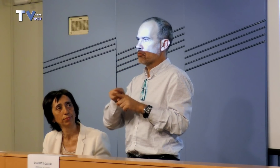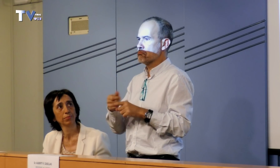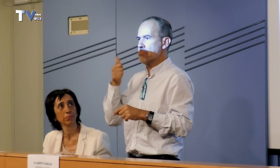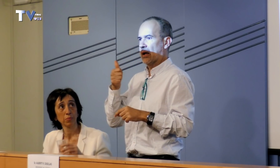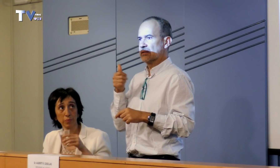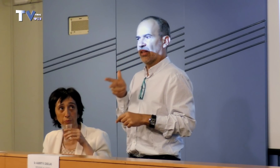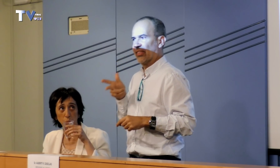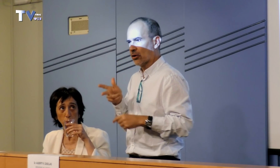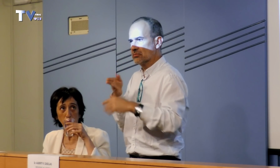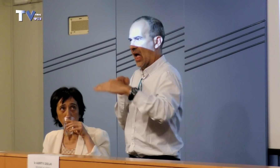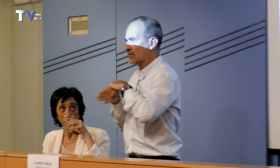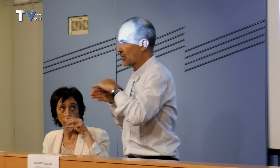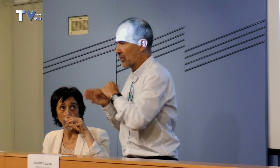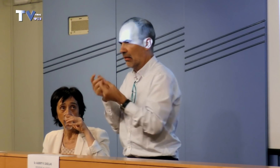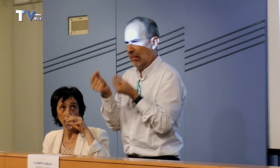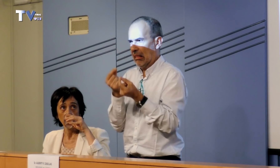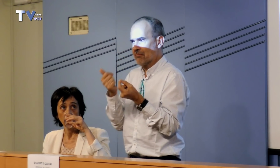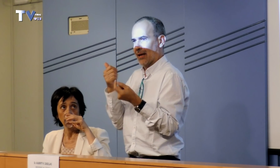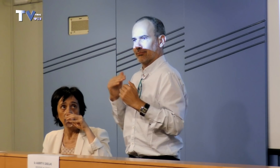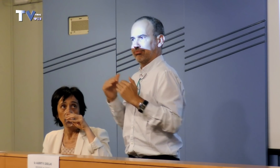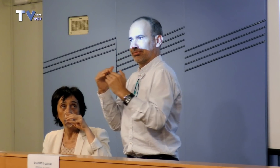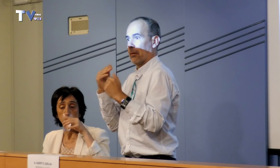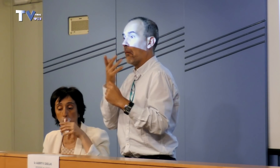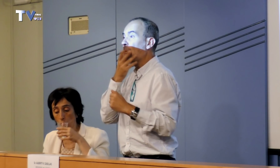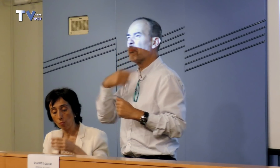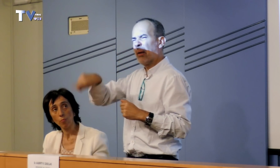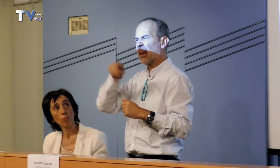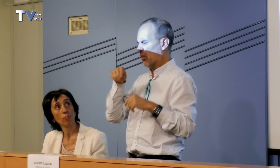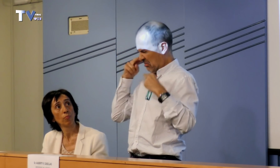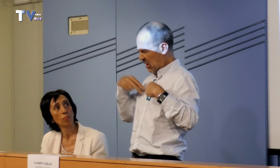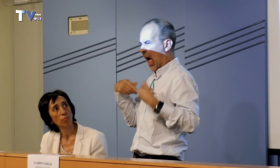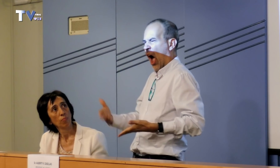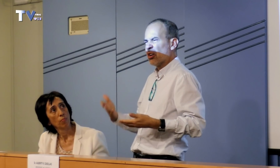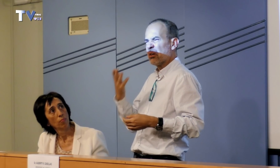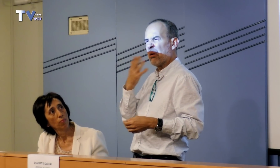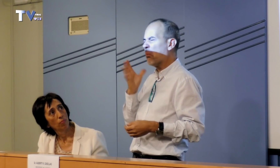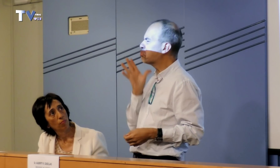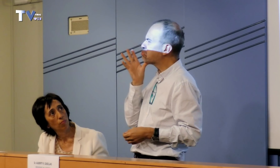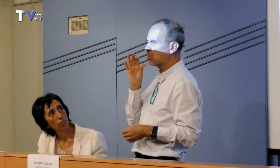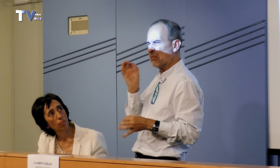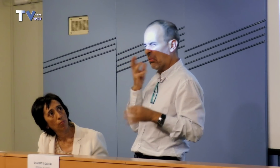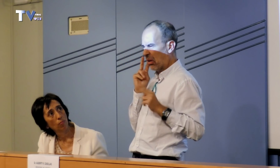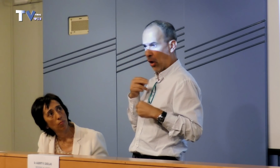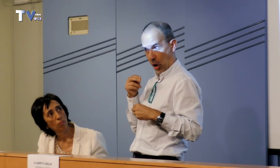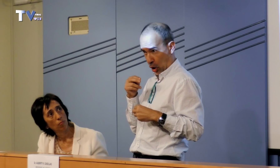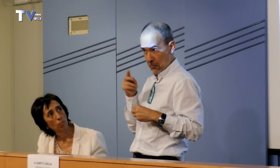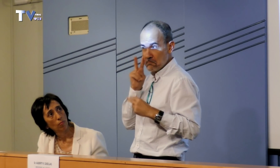molt importants com a persones sordes, en l'accessibilitat, en la lluita dels nostres drets, en la búsqueda d'aquesta igualtat també. No ens hem